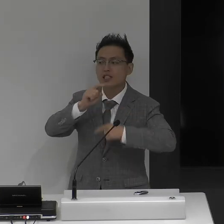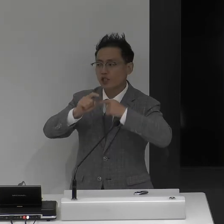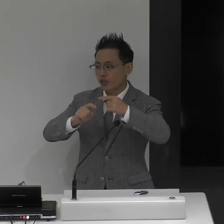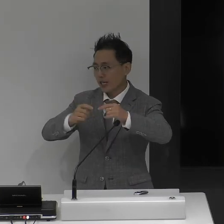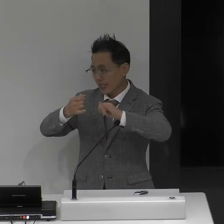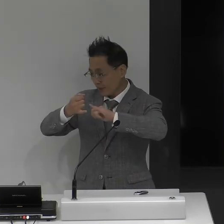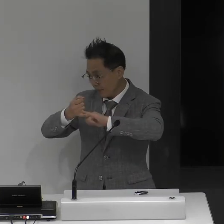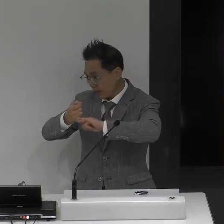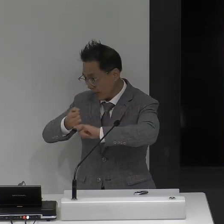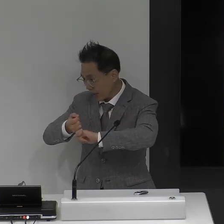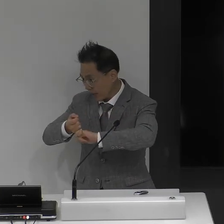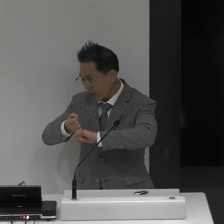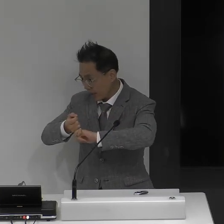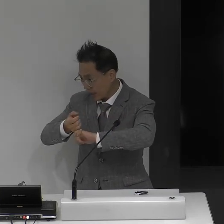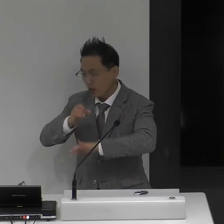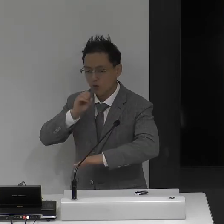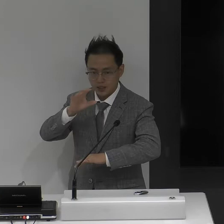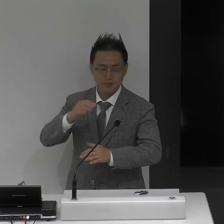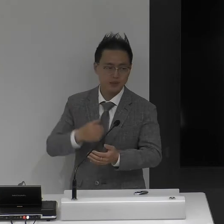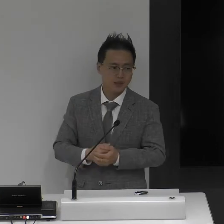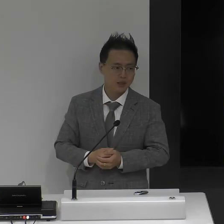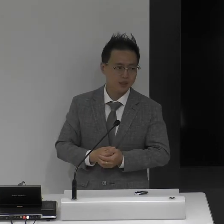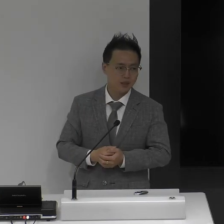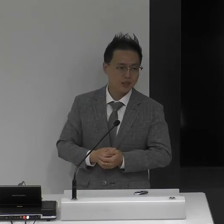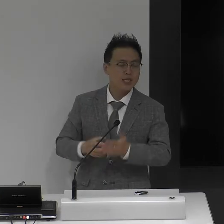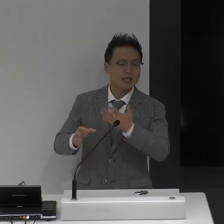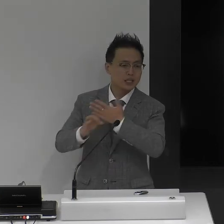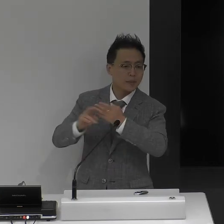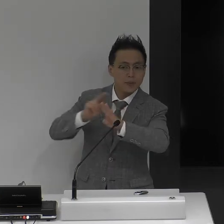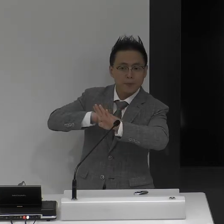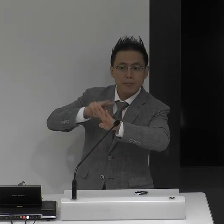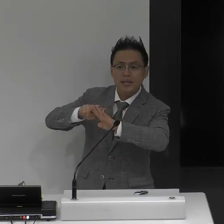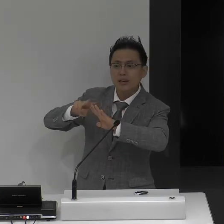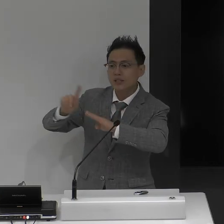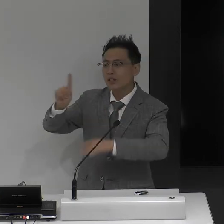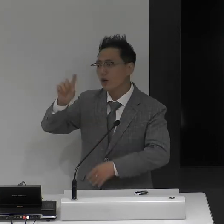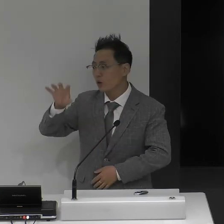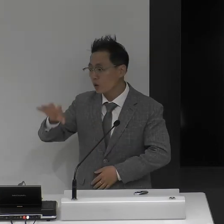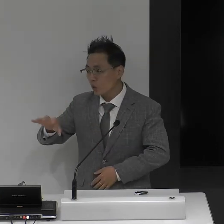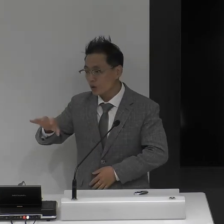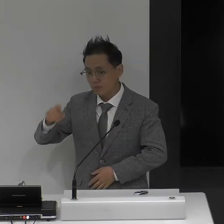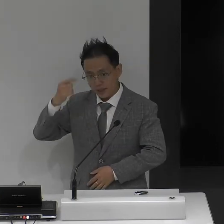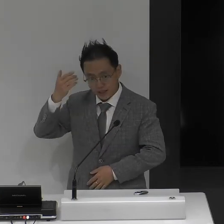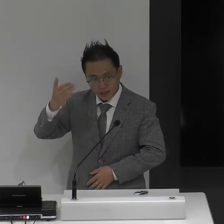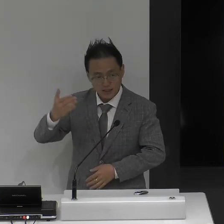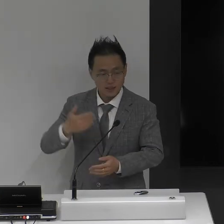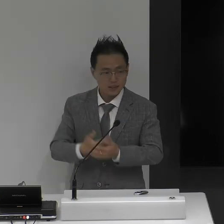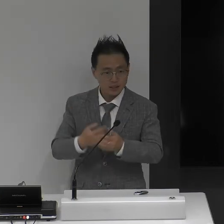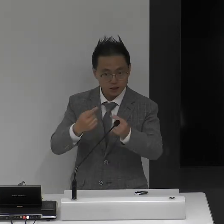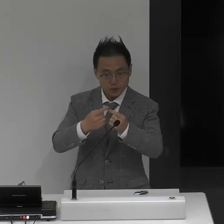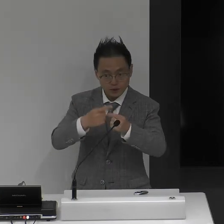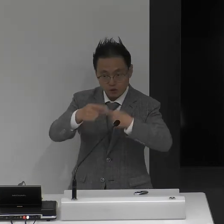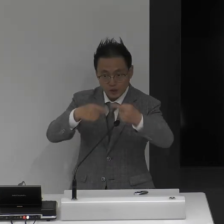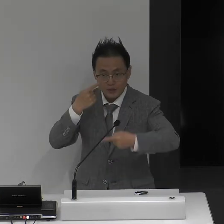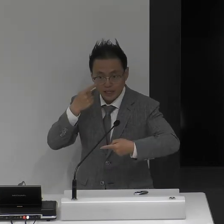실천을 하겠습니다 라고 말합니다. 그렇다면 베델은 어떤 곳입니까? 첫 번째로 수 한번 다 같이